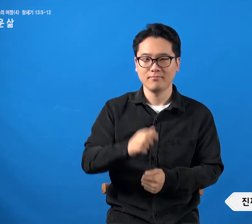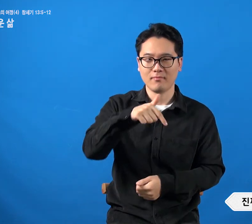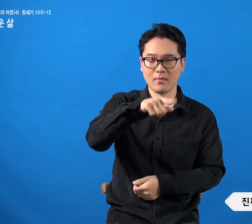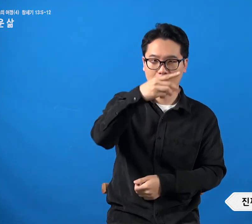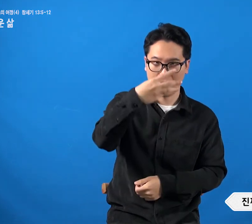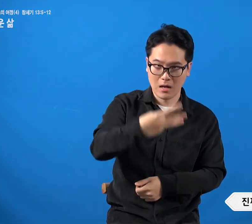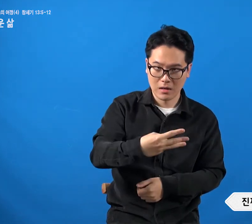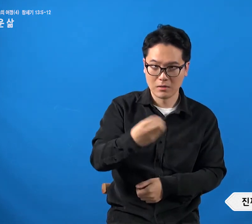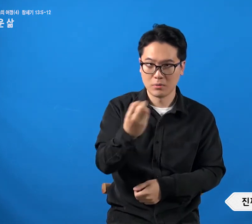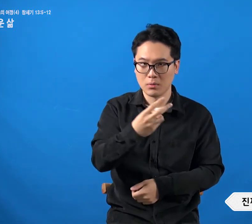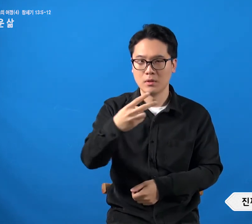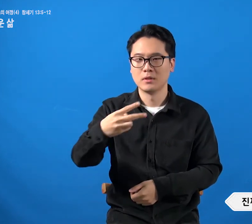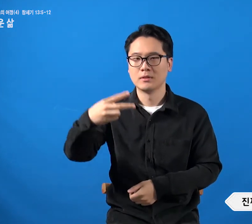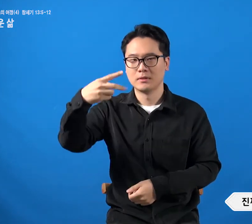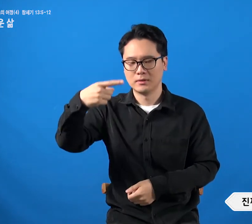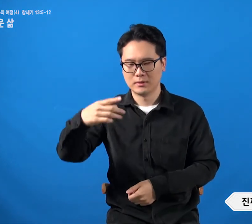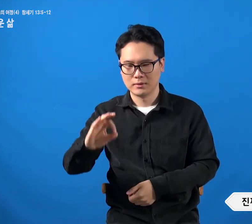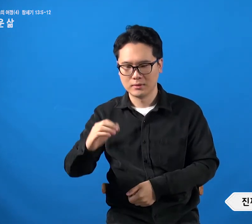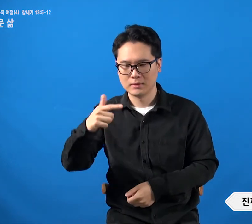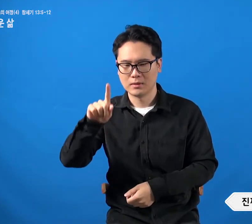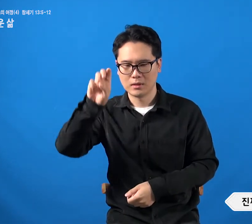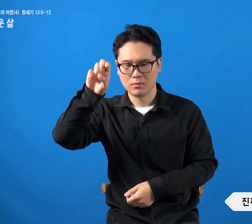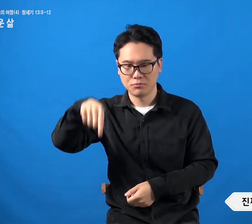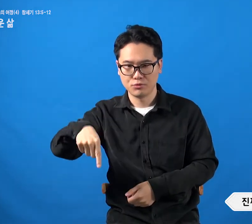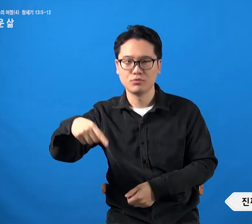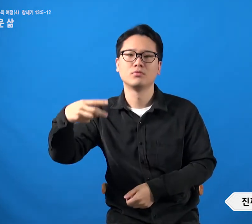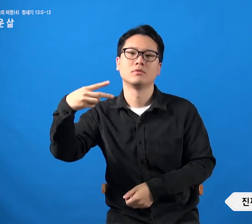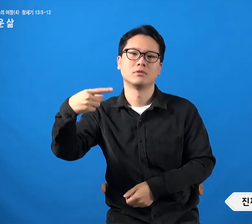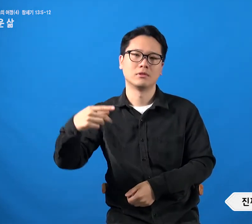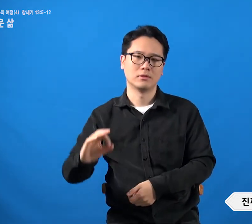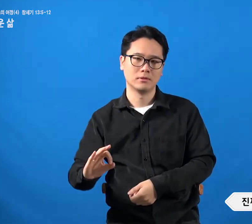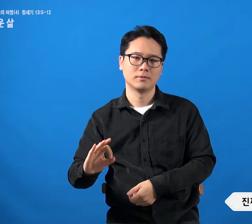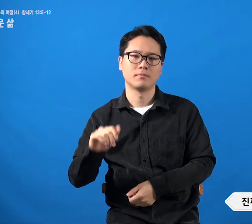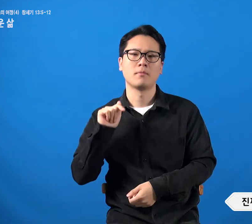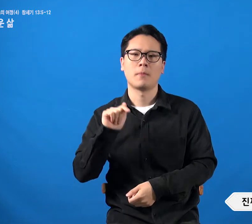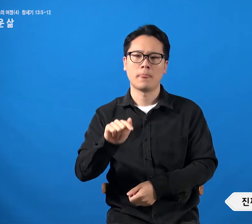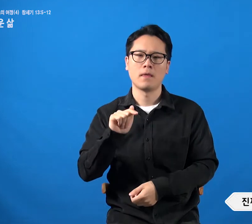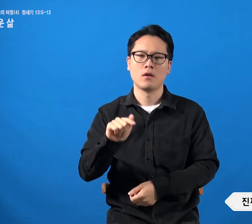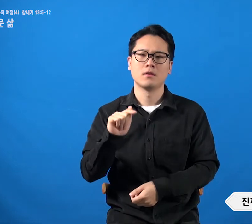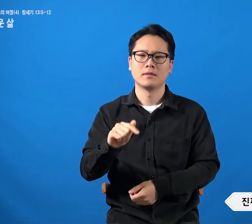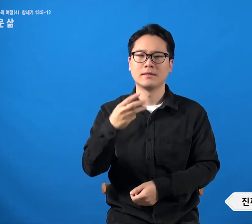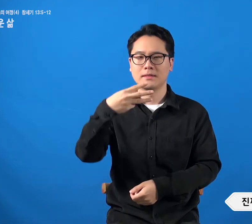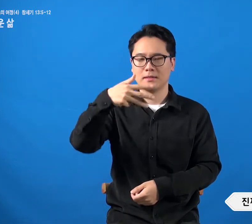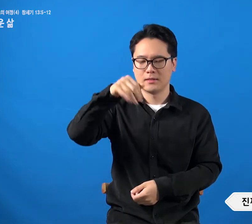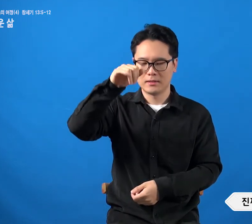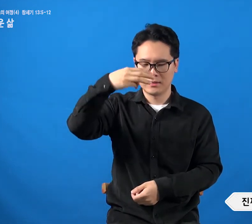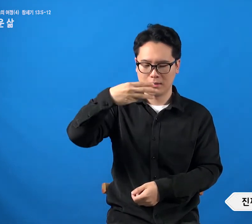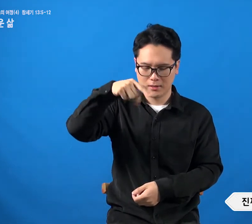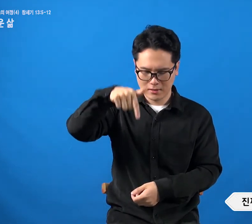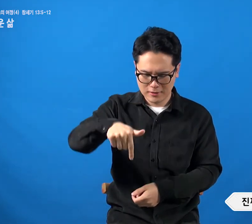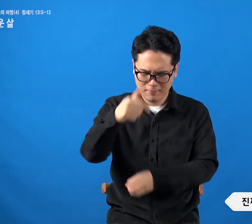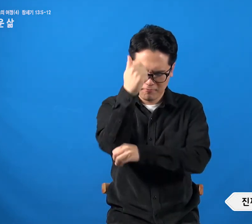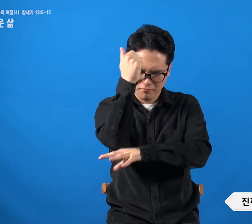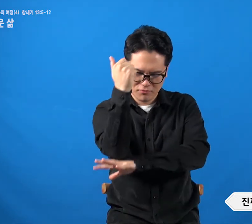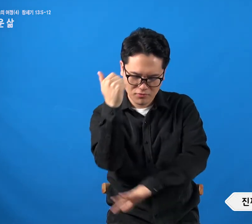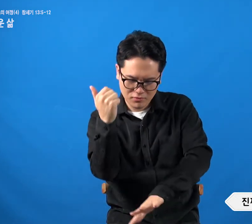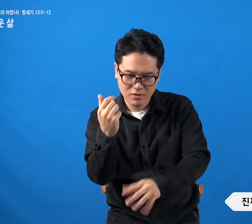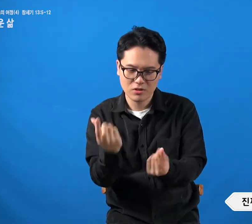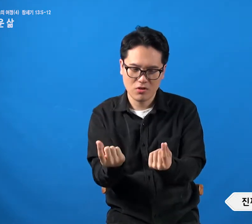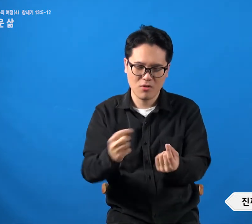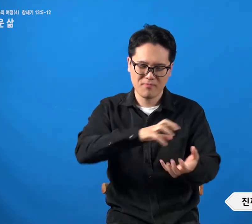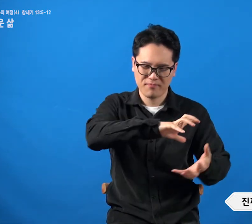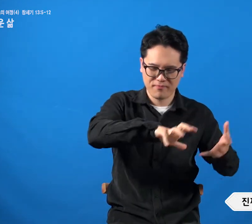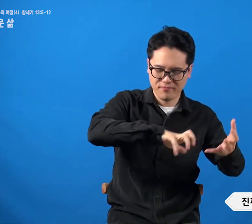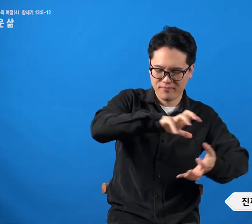갈자와 등나무 등자, 칡의 뿌리처럼 등나무의 줄기처럼 얽히고 설켜서 꼬여 어쩔